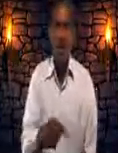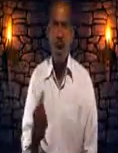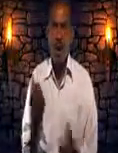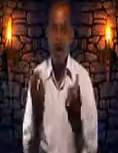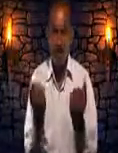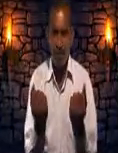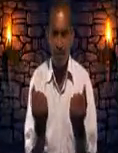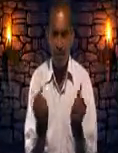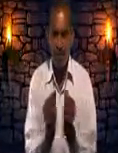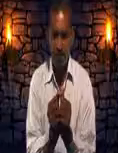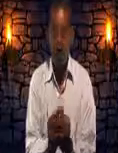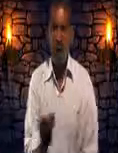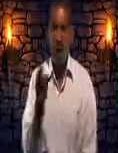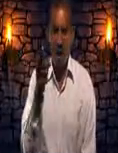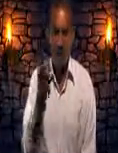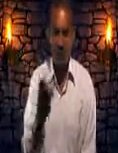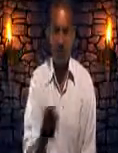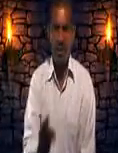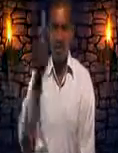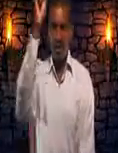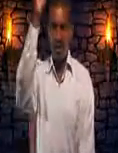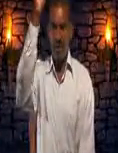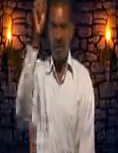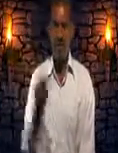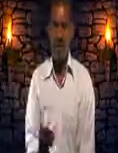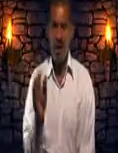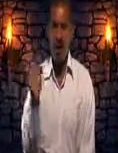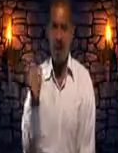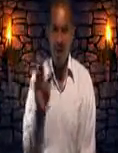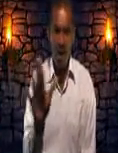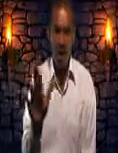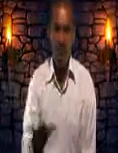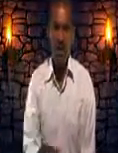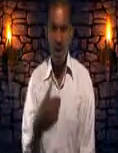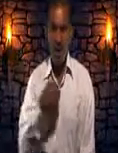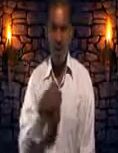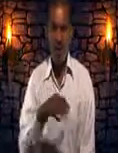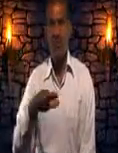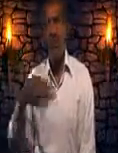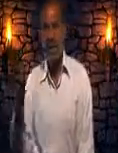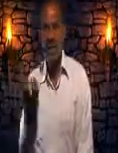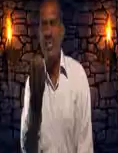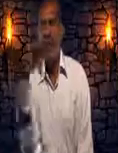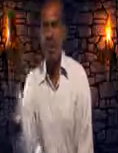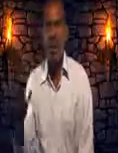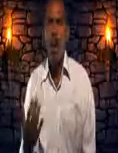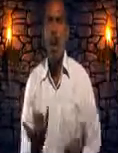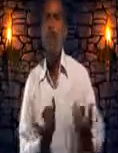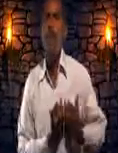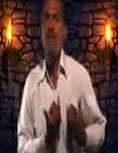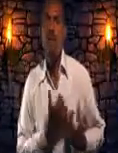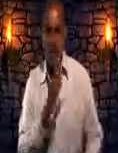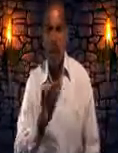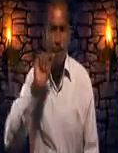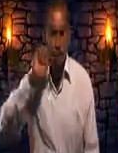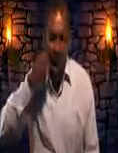கை கொள்ளாததினால் அவன் தேவனிடத்தில் இருந்து வந்தவன் அல்ல என்றார்கள். வேறு சிலர், பாவியாய்